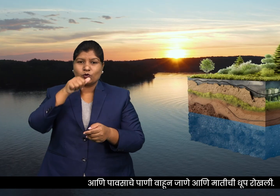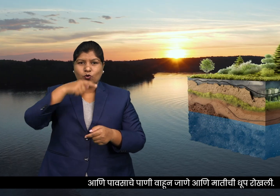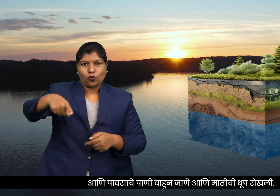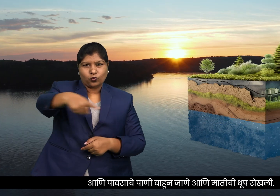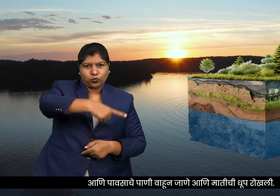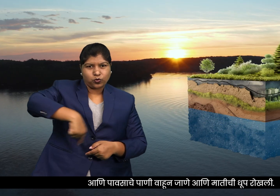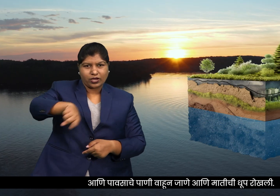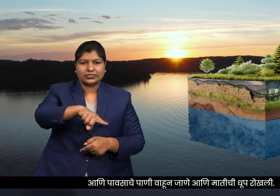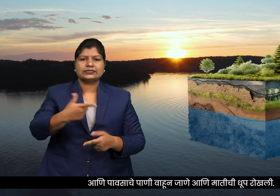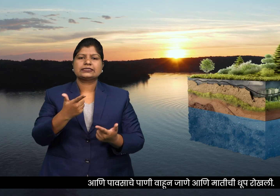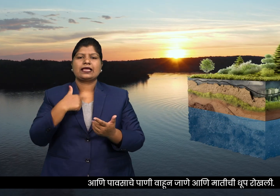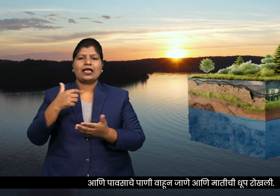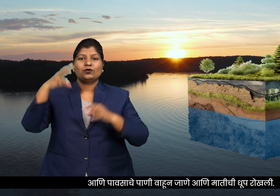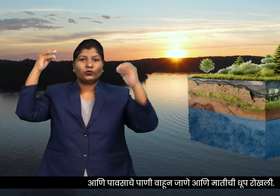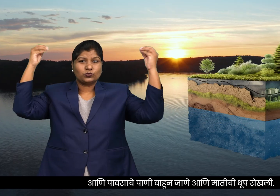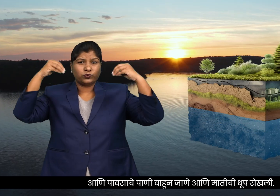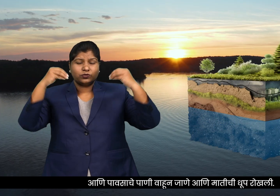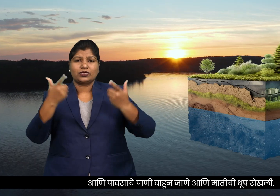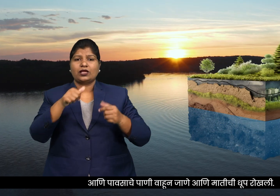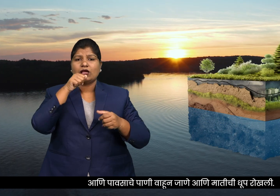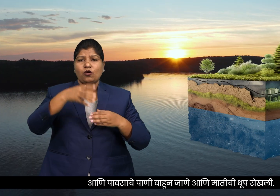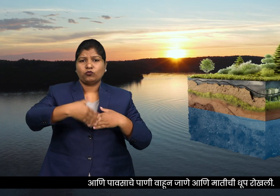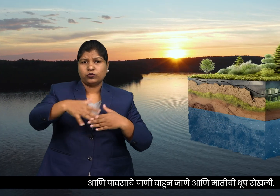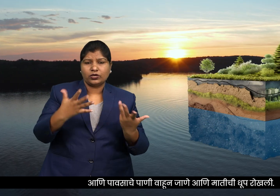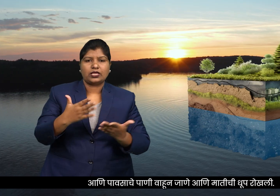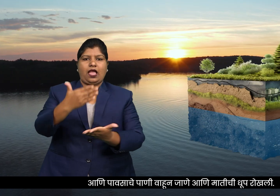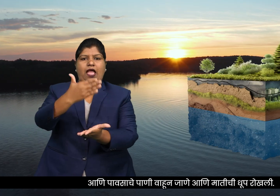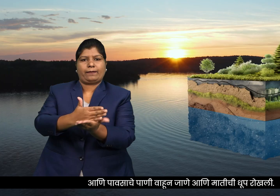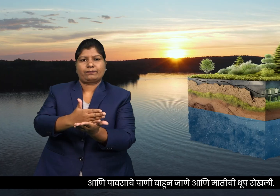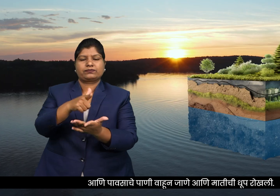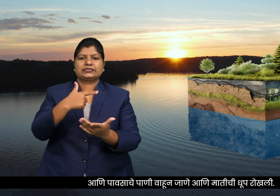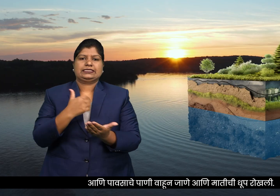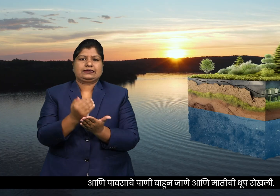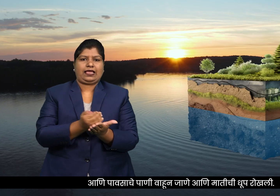आणि पावसाचे पाणी वाहून जाणे आणि मातीची धूप रोखली.